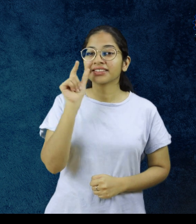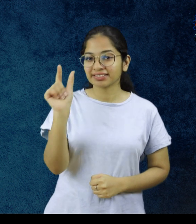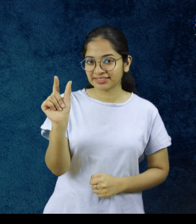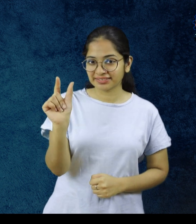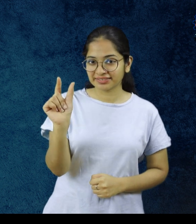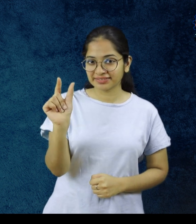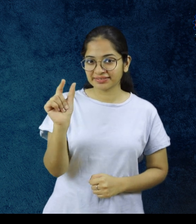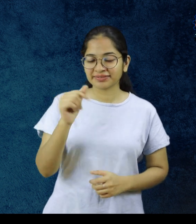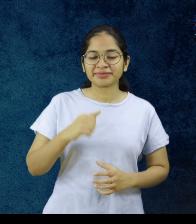चाचा